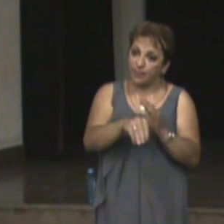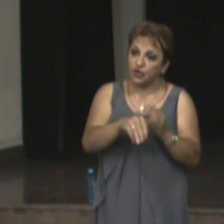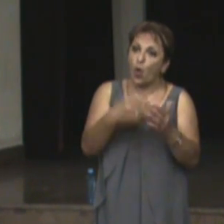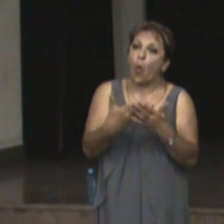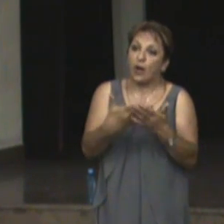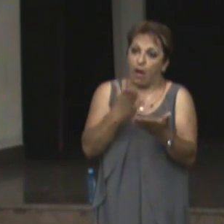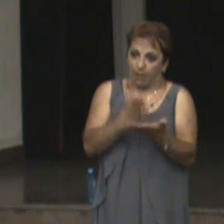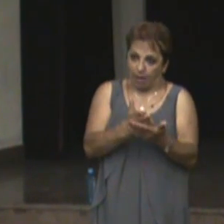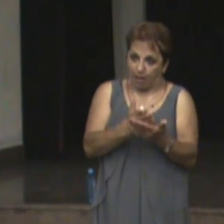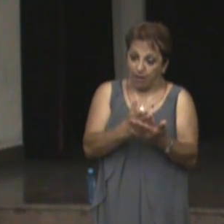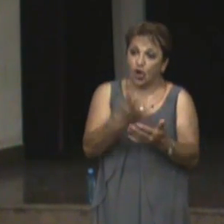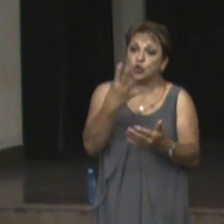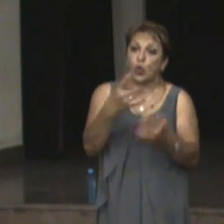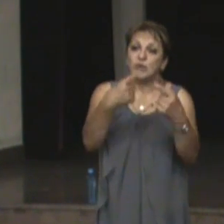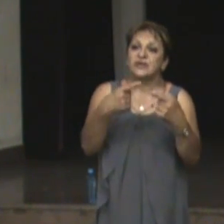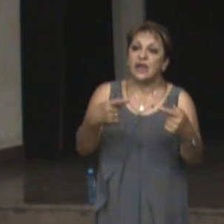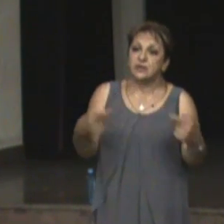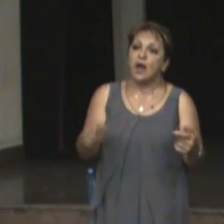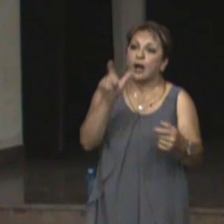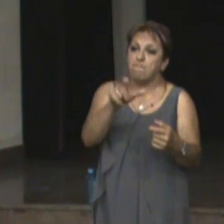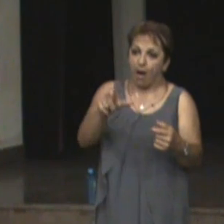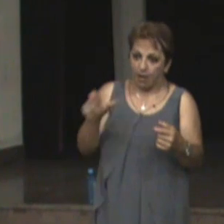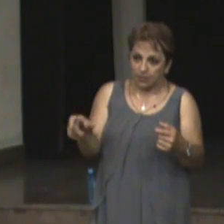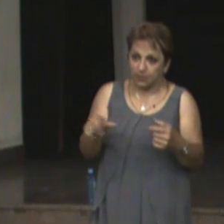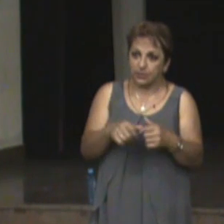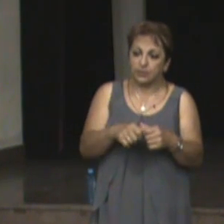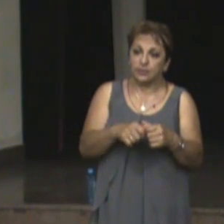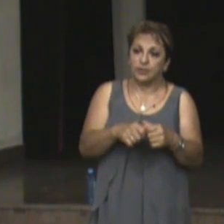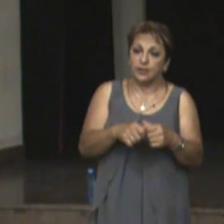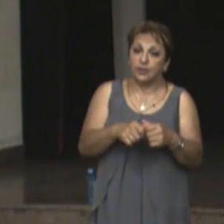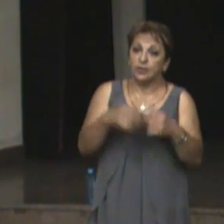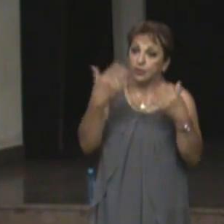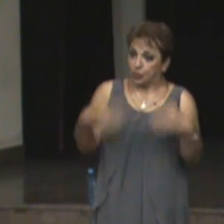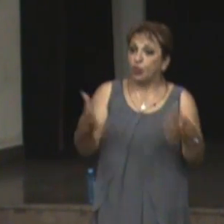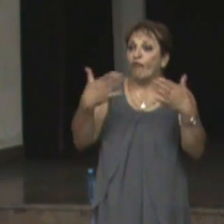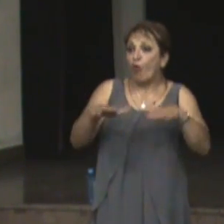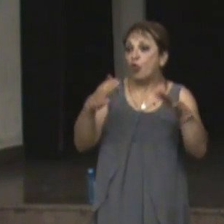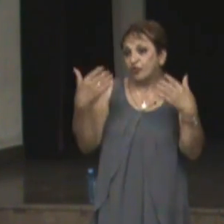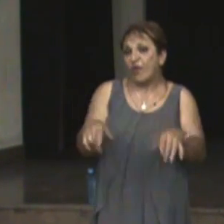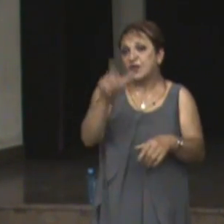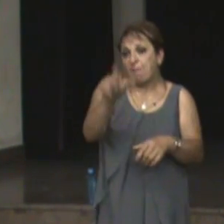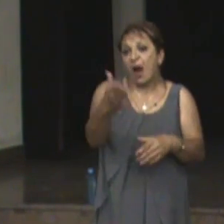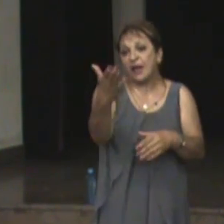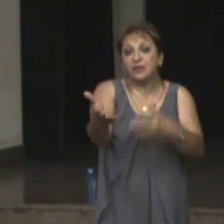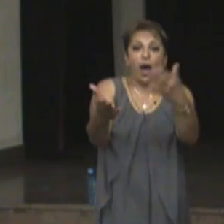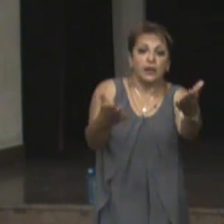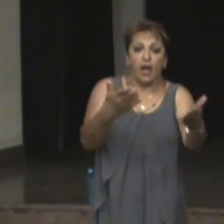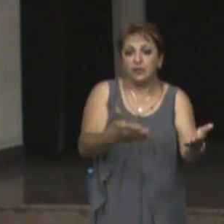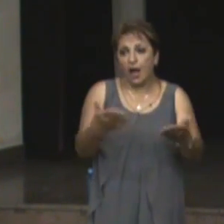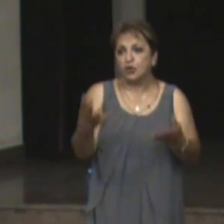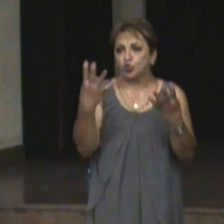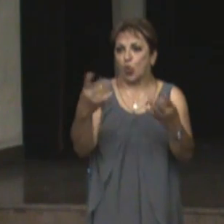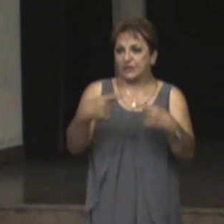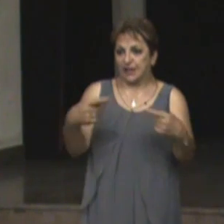կա, 4 տեսակներ մարդկային, և արդեն որոշված է, որ սա այսպիսին է, սա այնպիսին է, այնպիսին է։